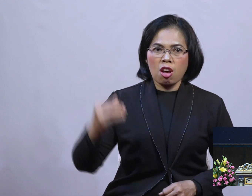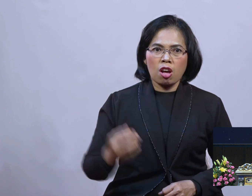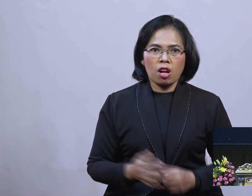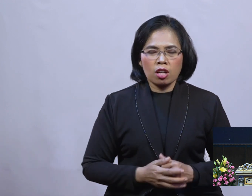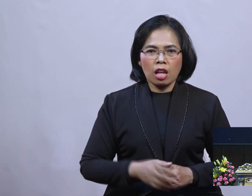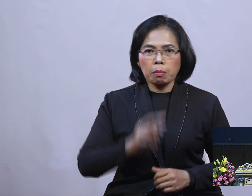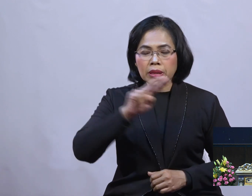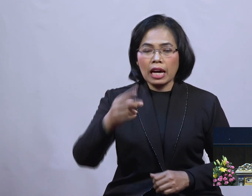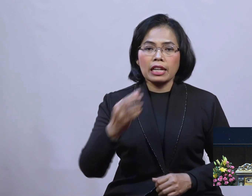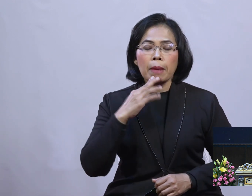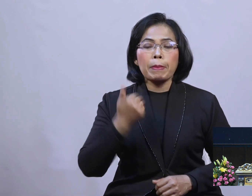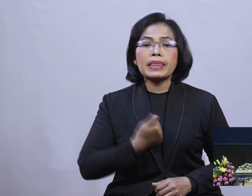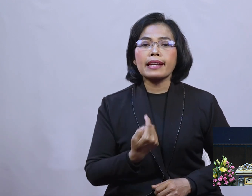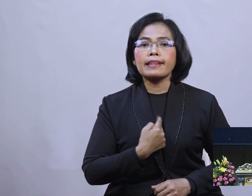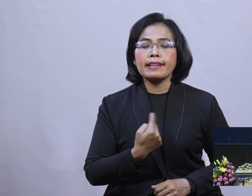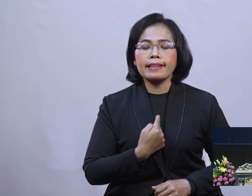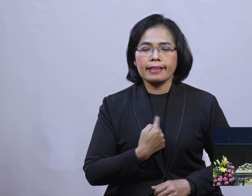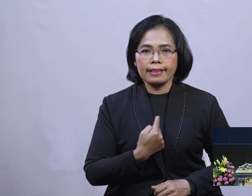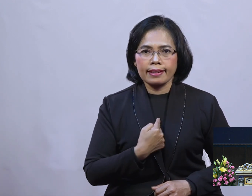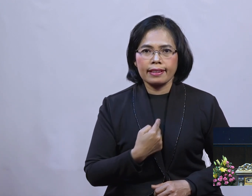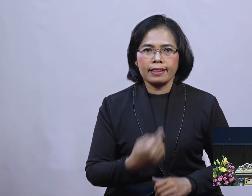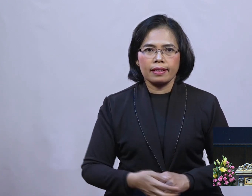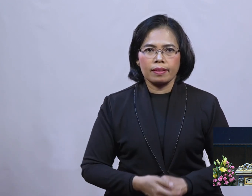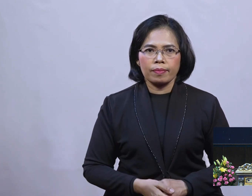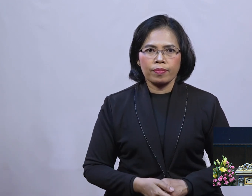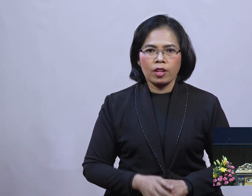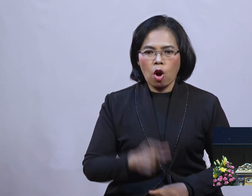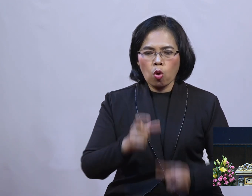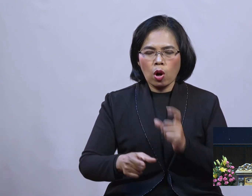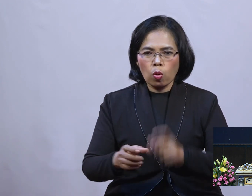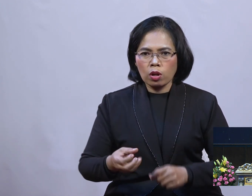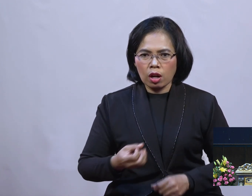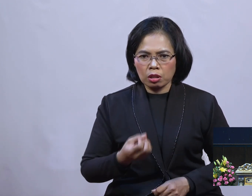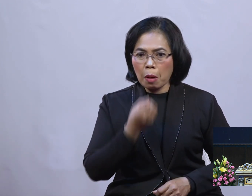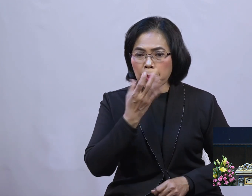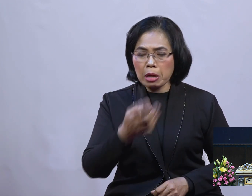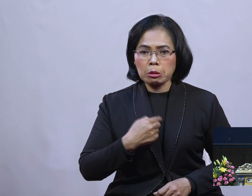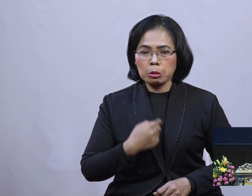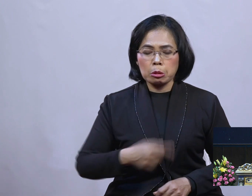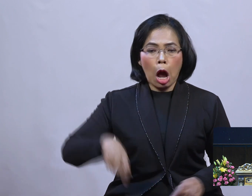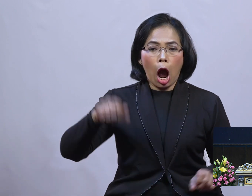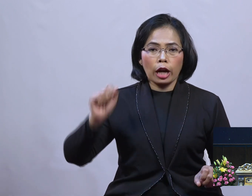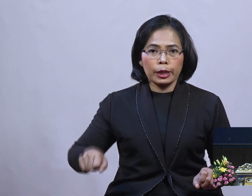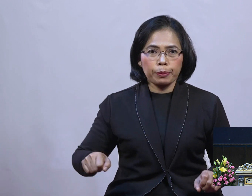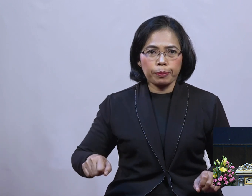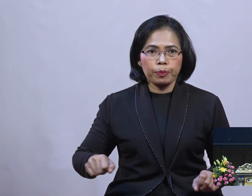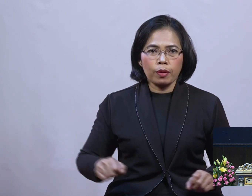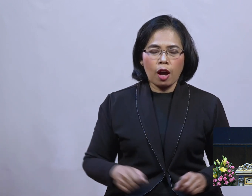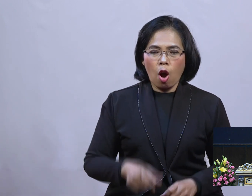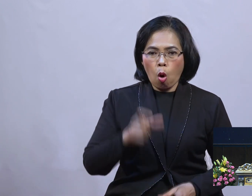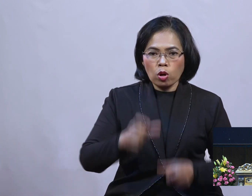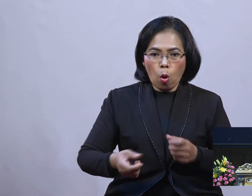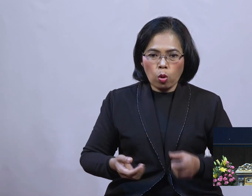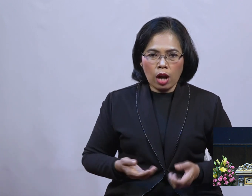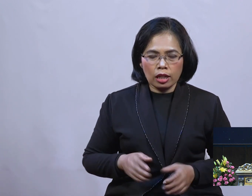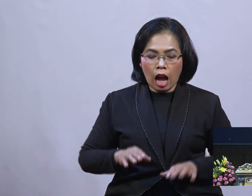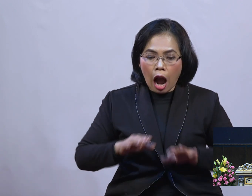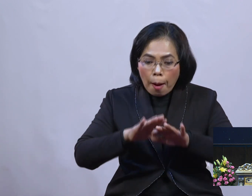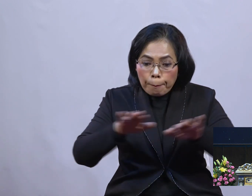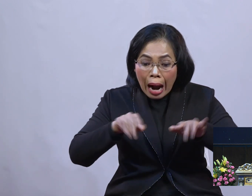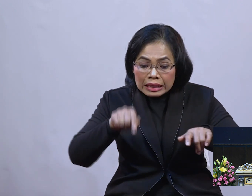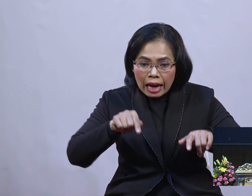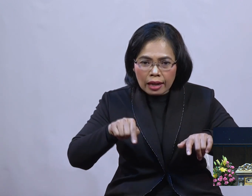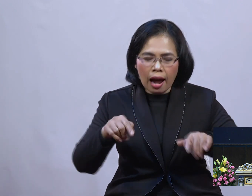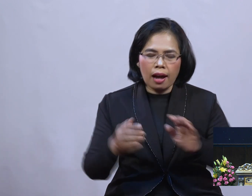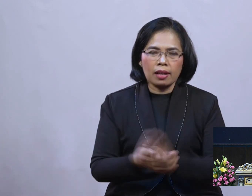yang menyebut dirinya KPK tapi mencari kepentingan diri sendiri orang yang menyebut dirinya Hakim orang yang menyebut dirinya pengacara orang